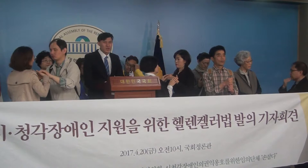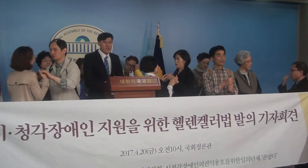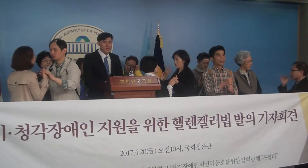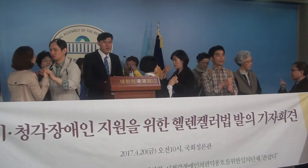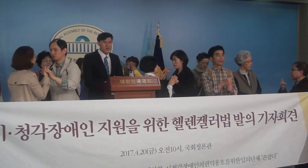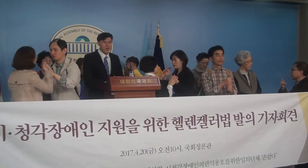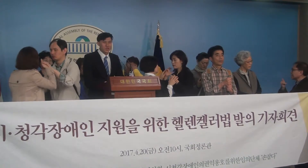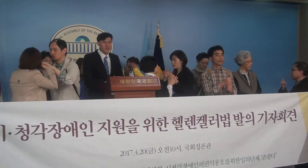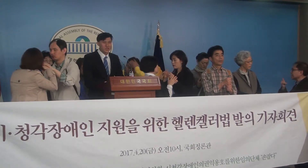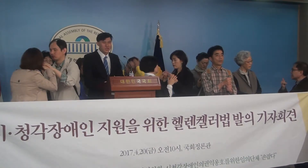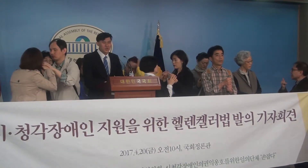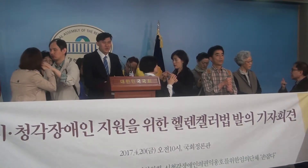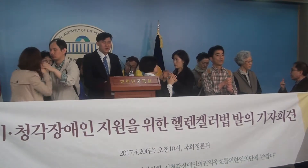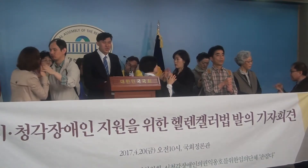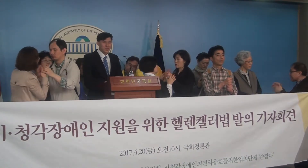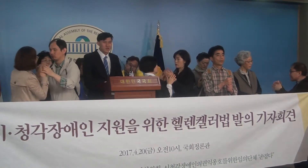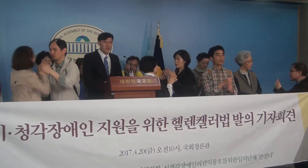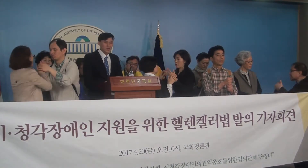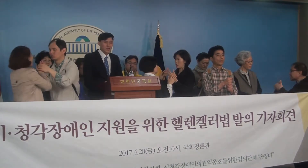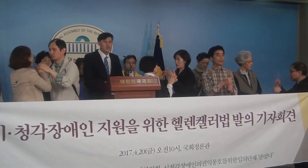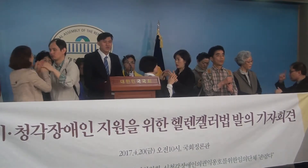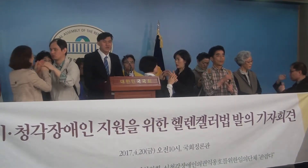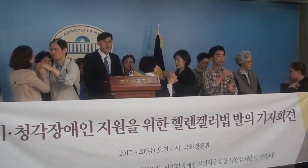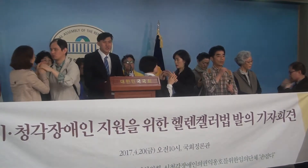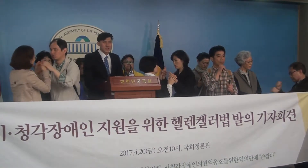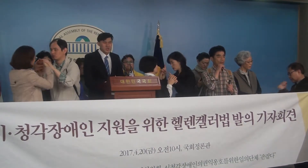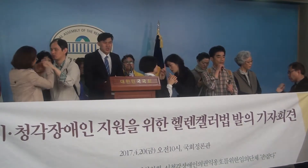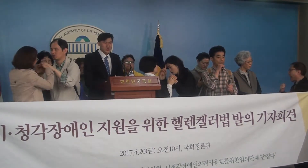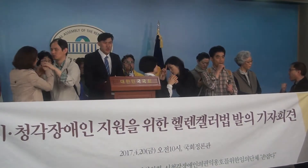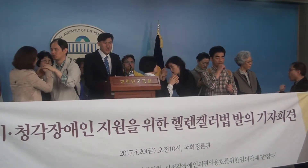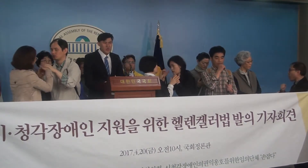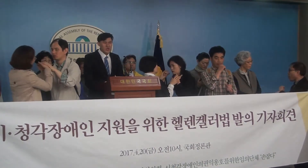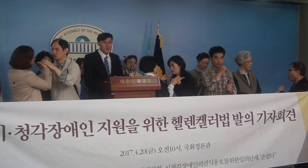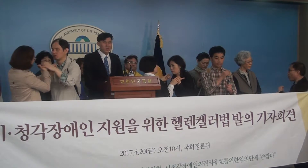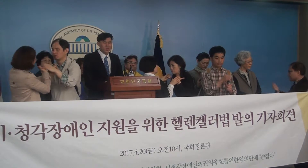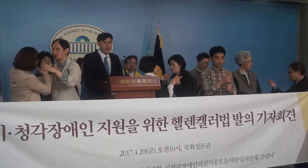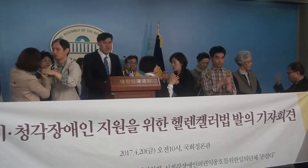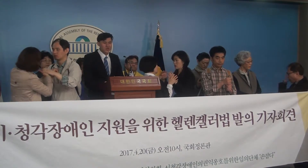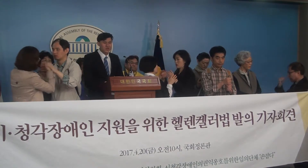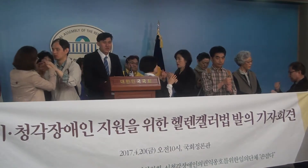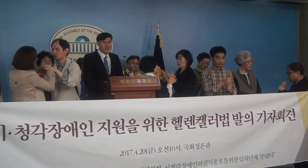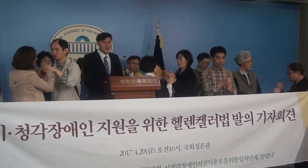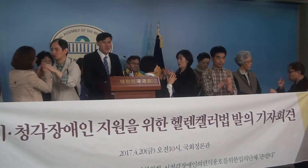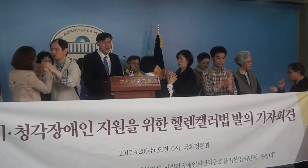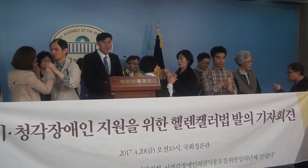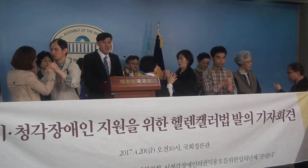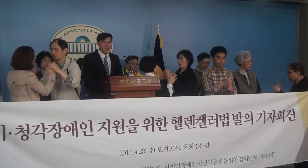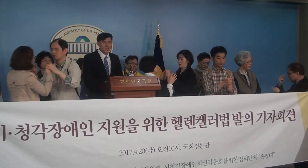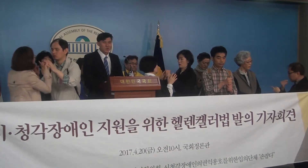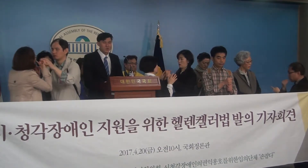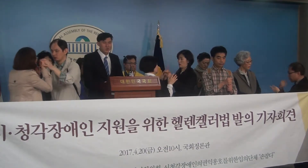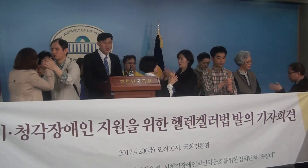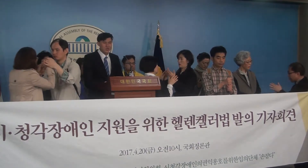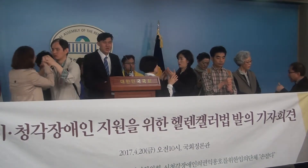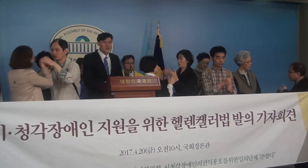시청각장애를 보완하는 보조공학기기를 개발하고 기존에 개발된 보조공학기기 중